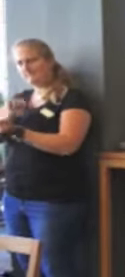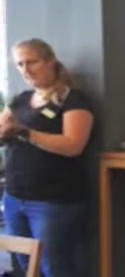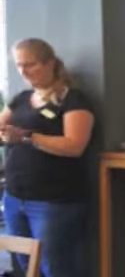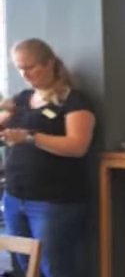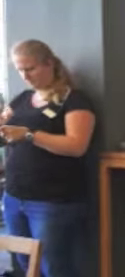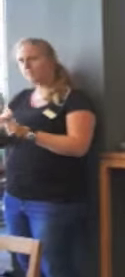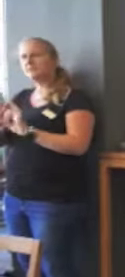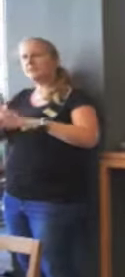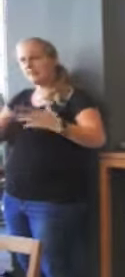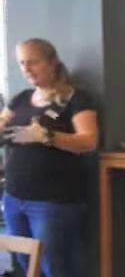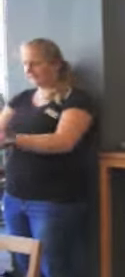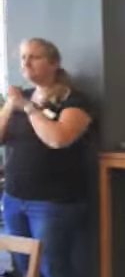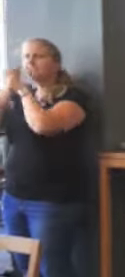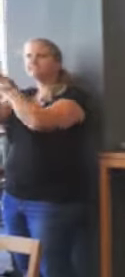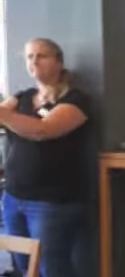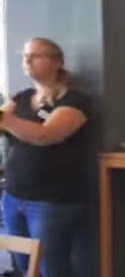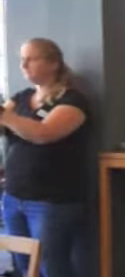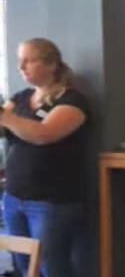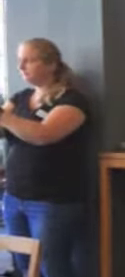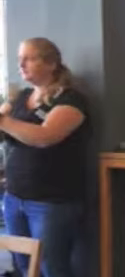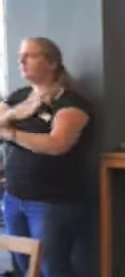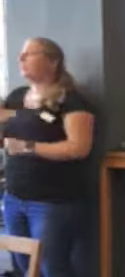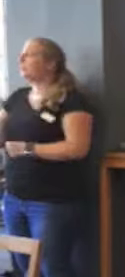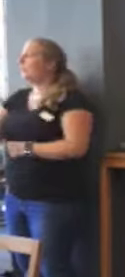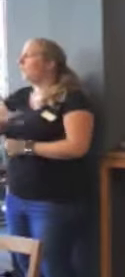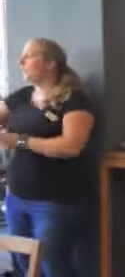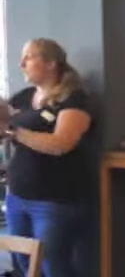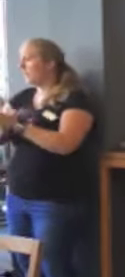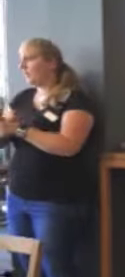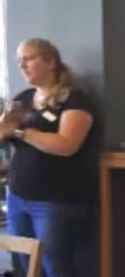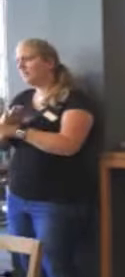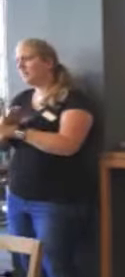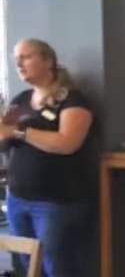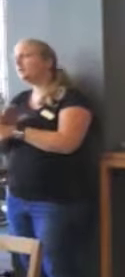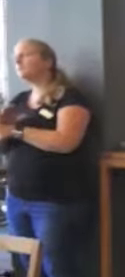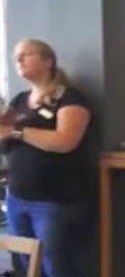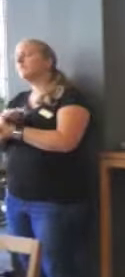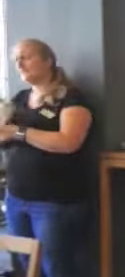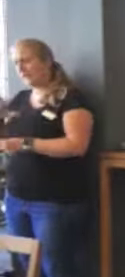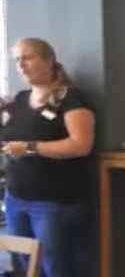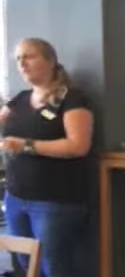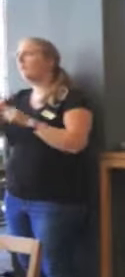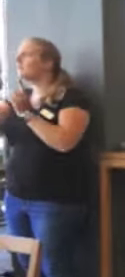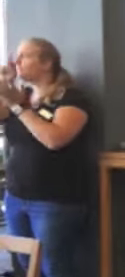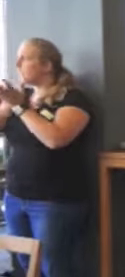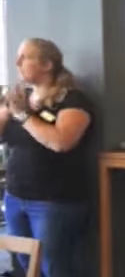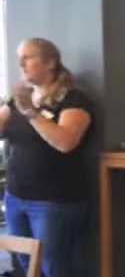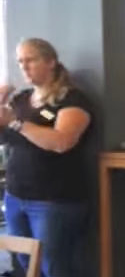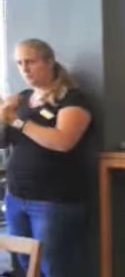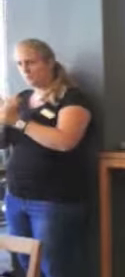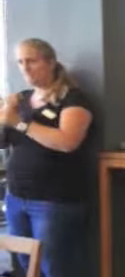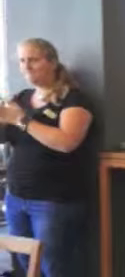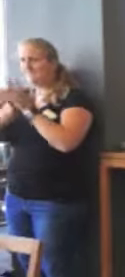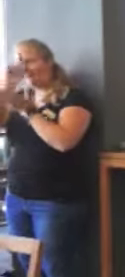bergsbruksrelaterad tillväxt i Bergslagen. Och det försöker vi jobba med genom tre olika mål. Delmål